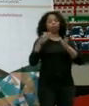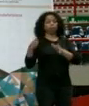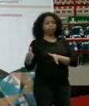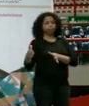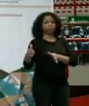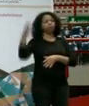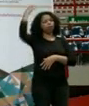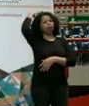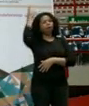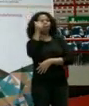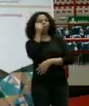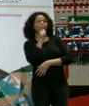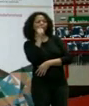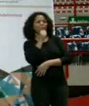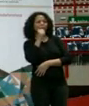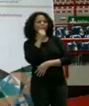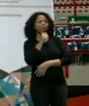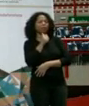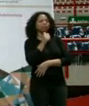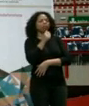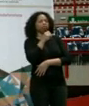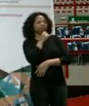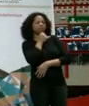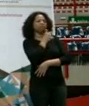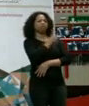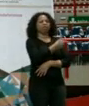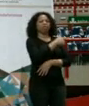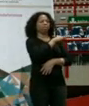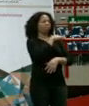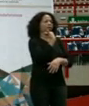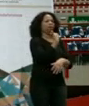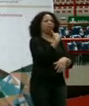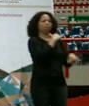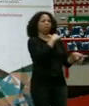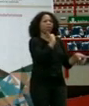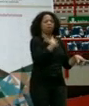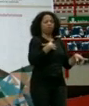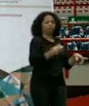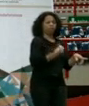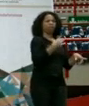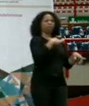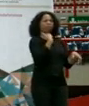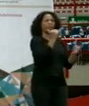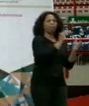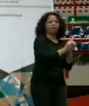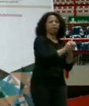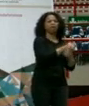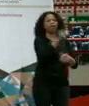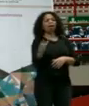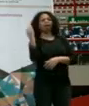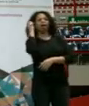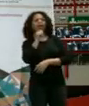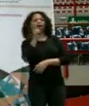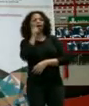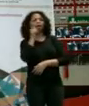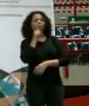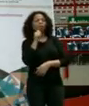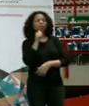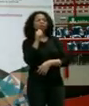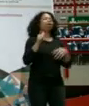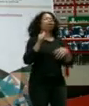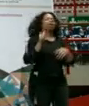ao perder o filho e o marido, ela vai ficar louca. E dessa forma, o trono sobrou para o filho mais novo,